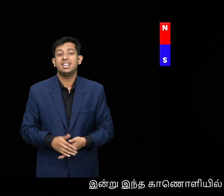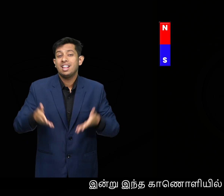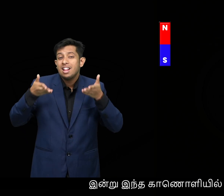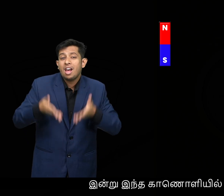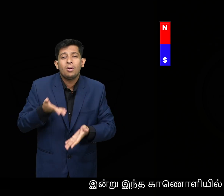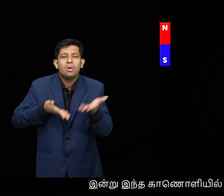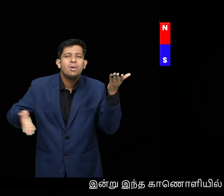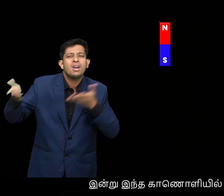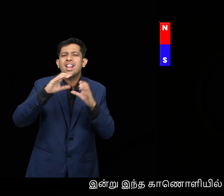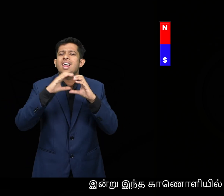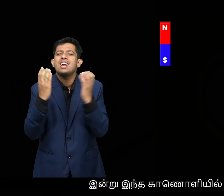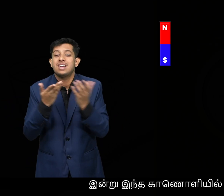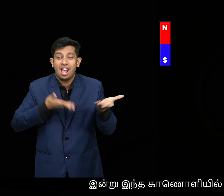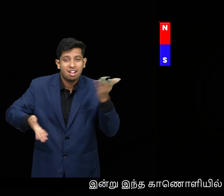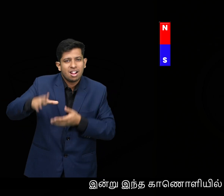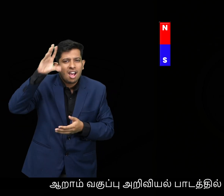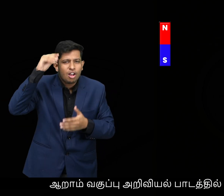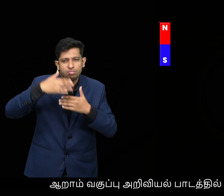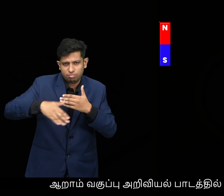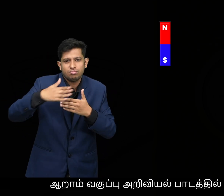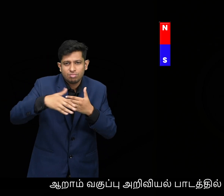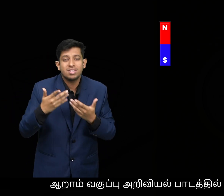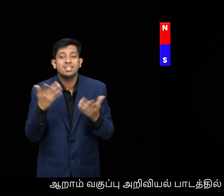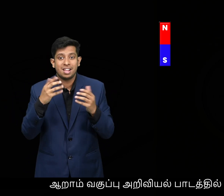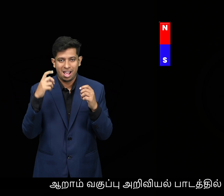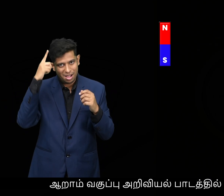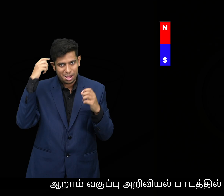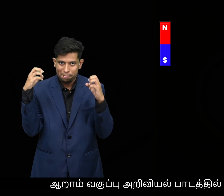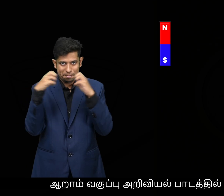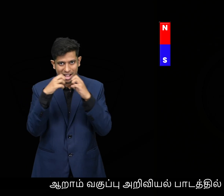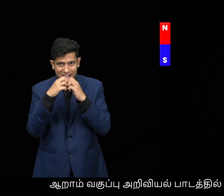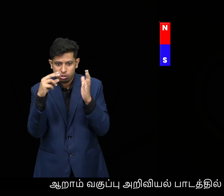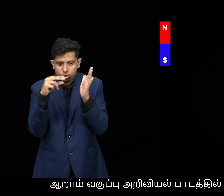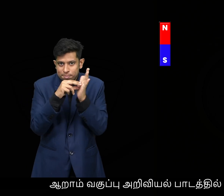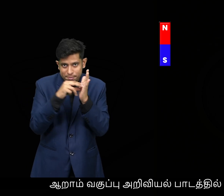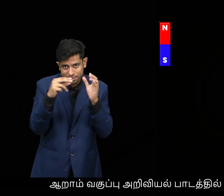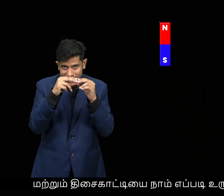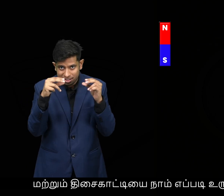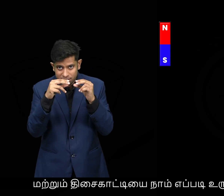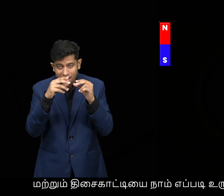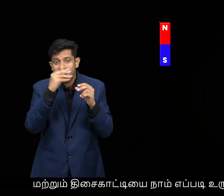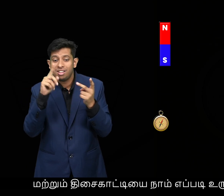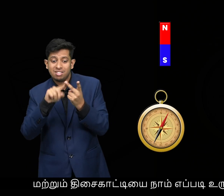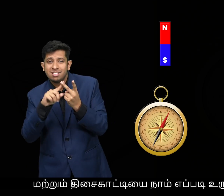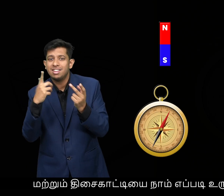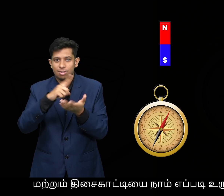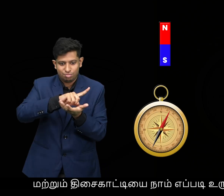இன்று இந்த காணொளியில் 6ஆம் வகுப்பு அறிவியல் பாடத்தில் காந்தம் மற்றும் திசைகாட்டியை நாம்